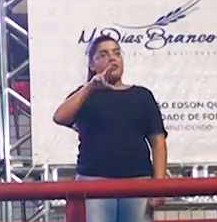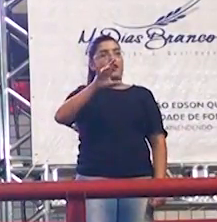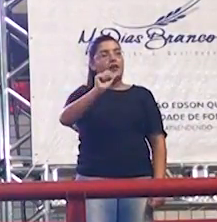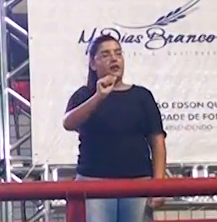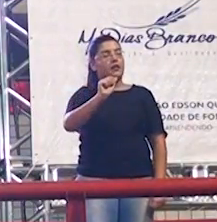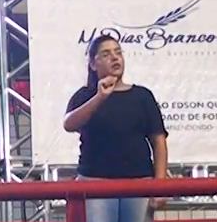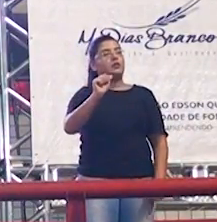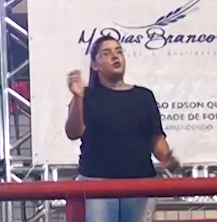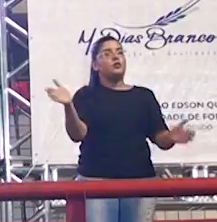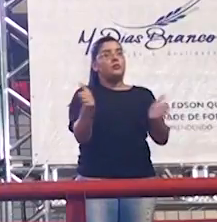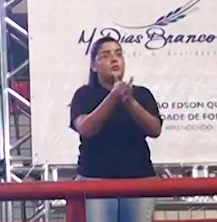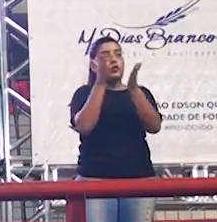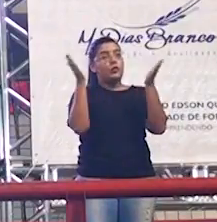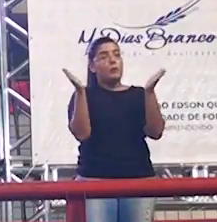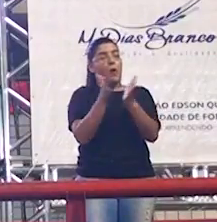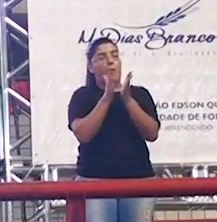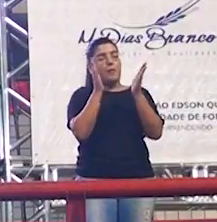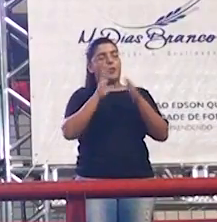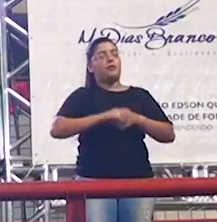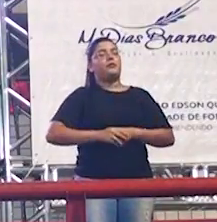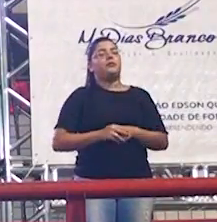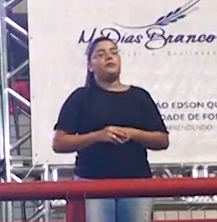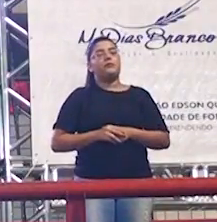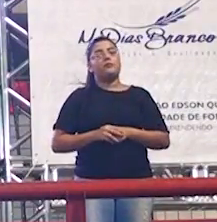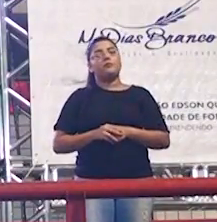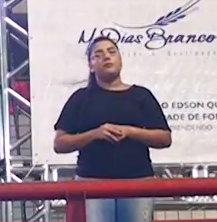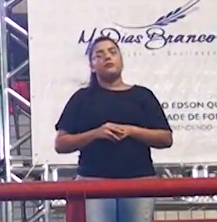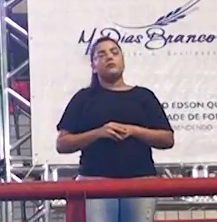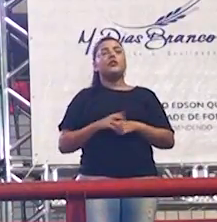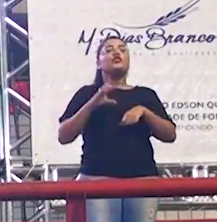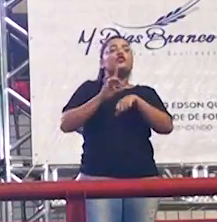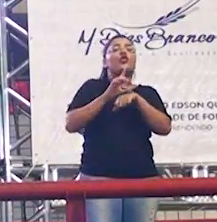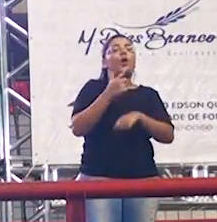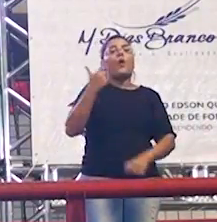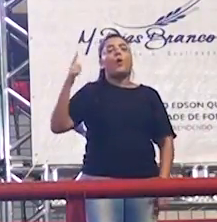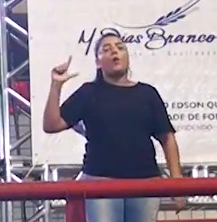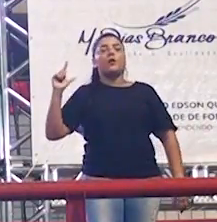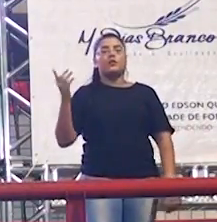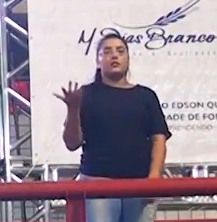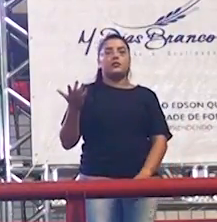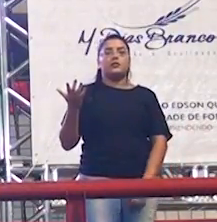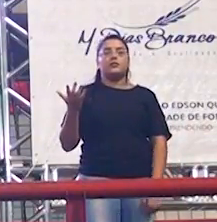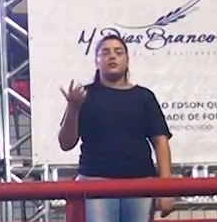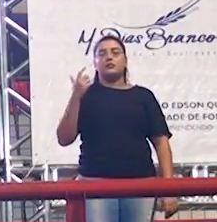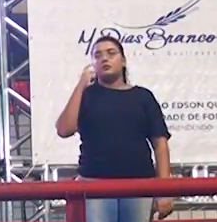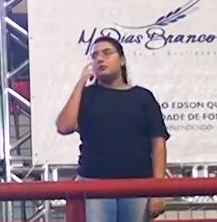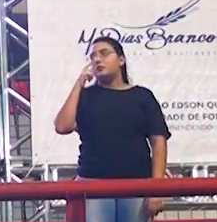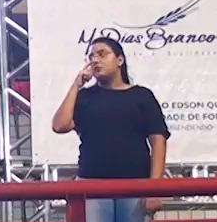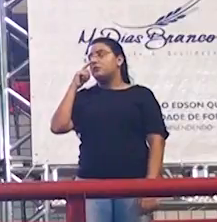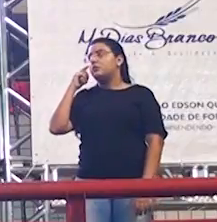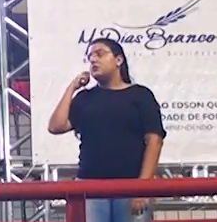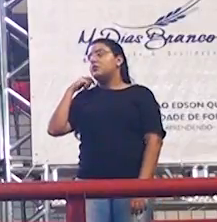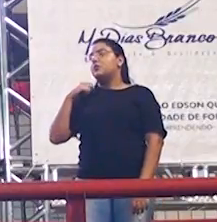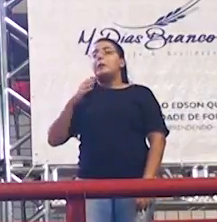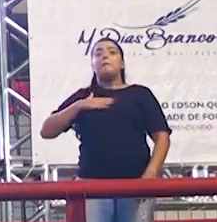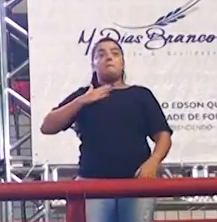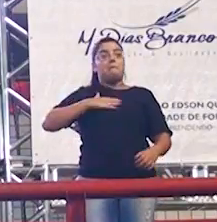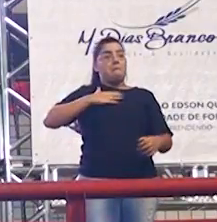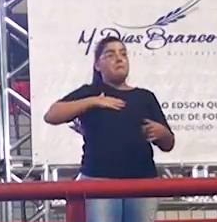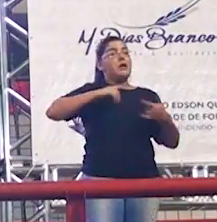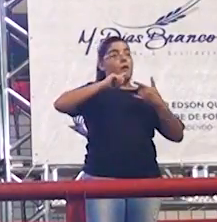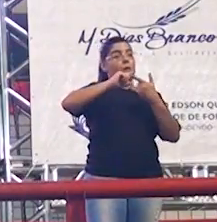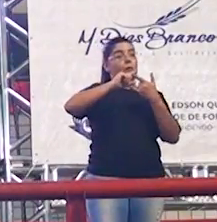170 anos da Primavera dos Povos. Quer mais dicas? Acompanhem o canal no